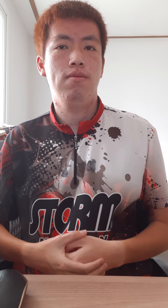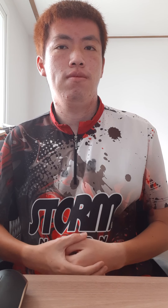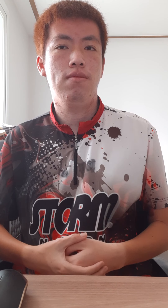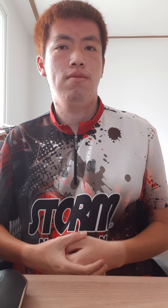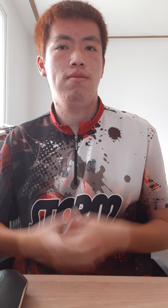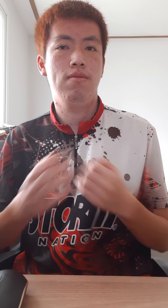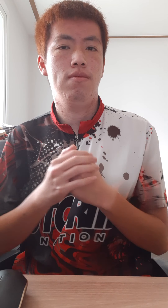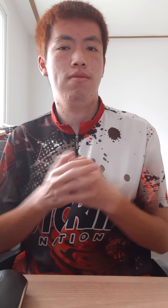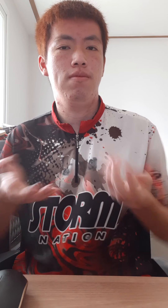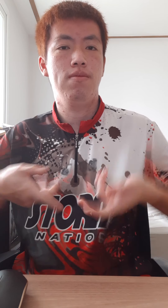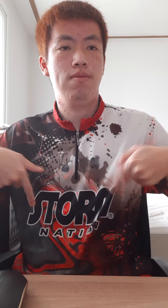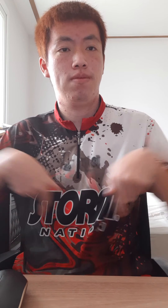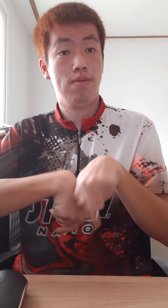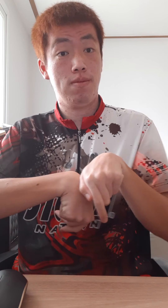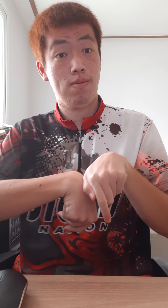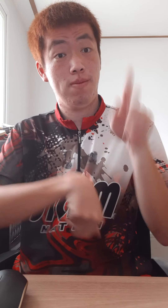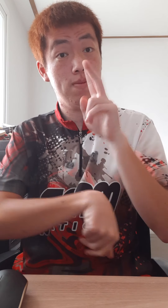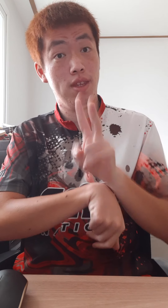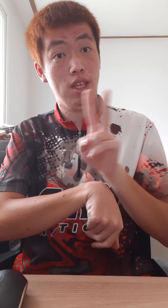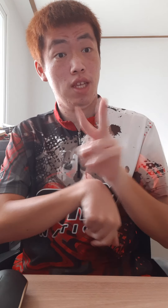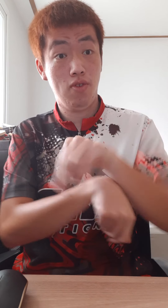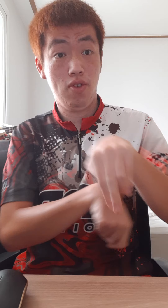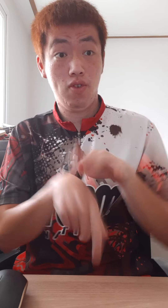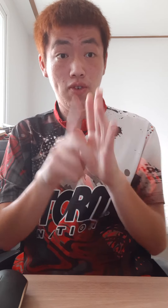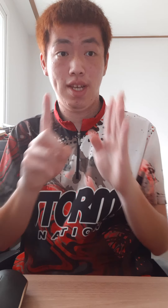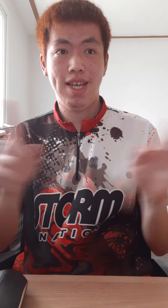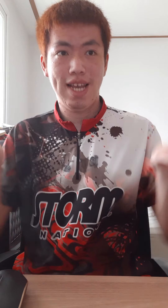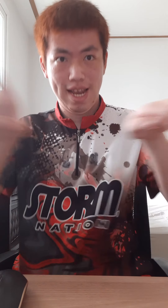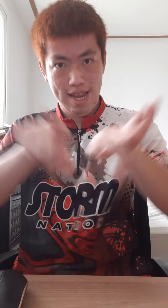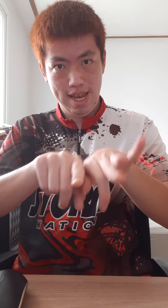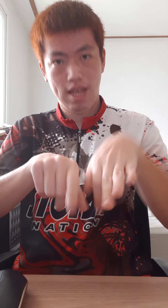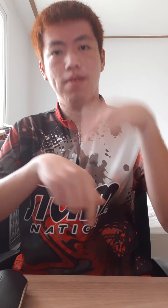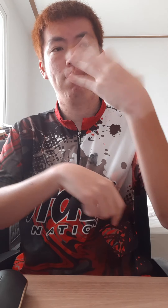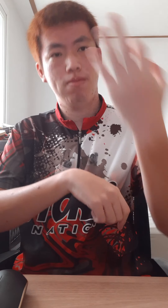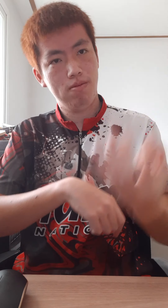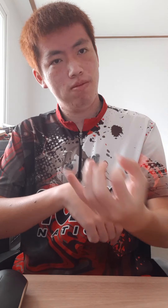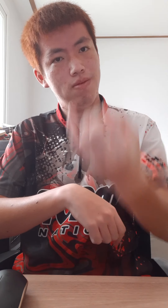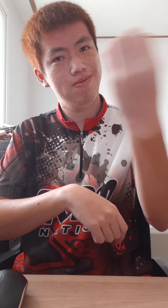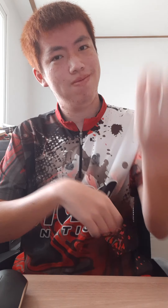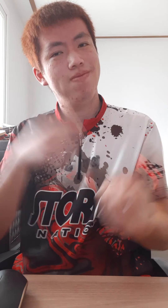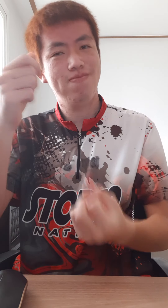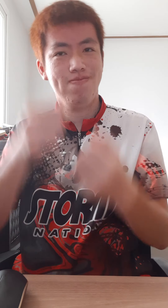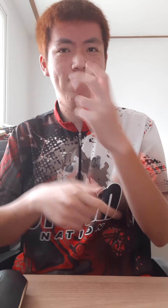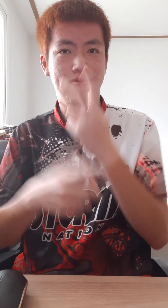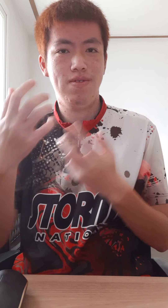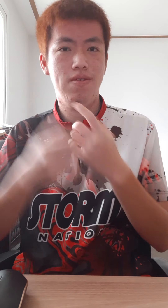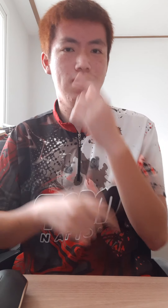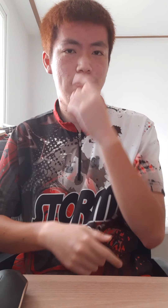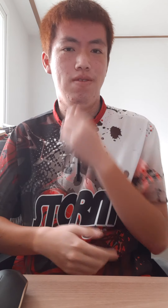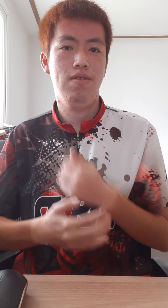문화는 세상의 모든 누구나 소외된 것이 함께 누리고 즐길 수 있어야 합니다.